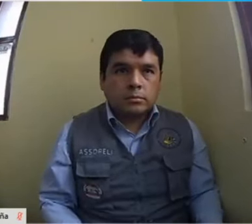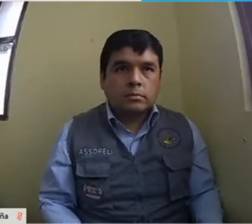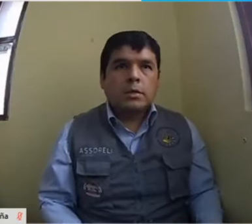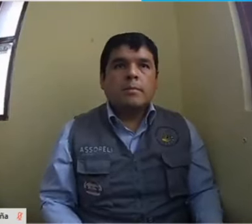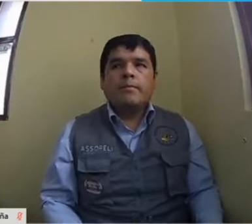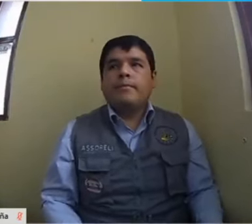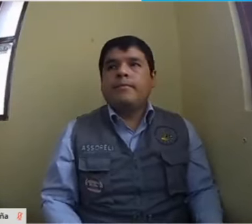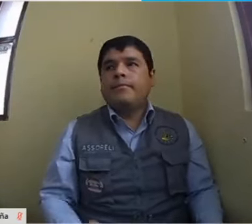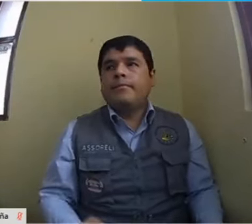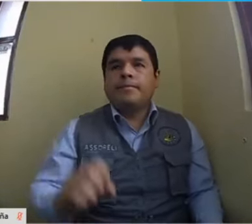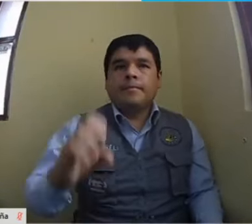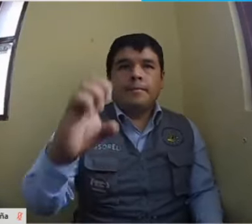Ellos.